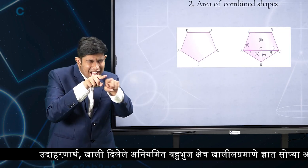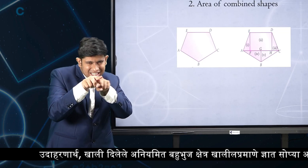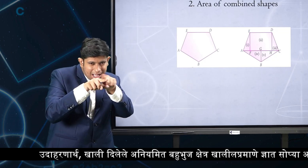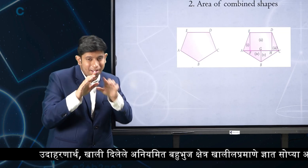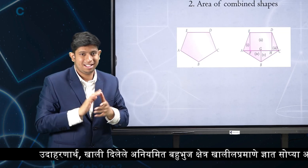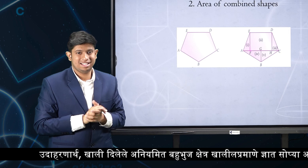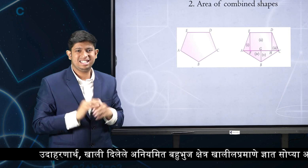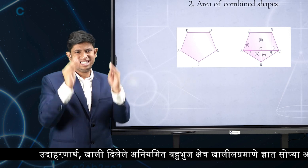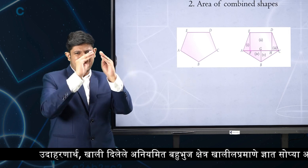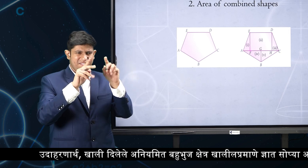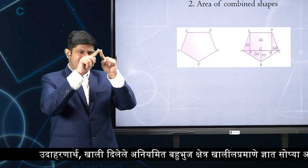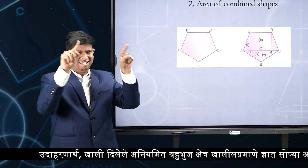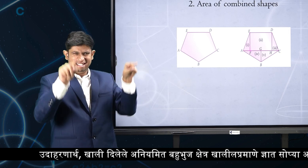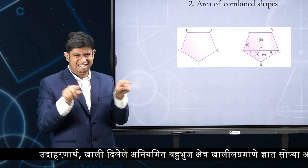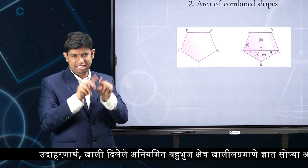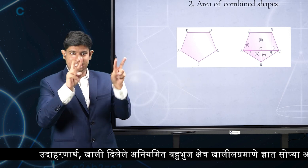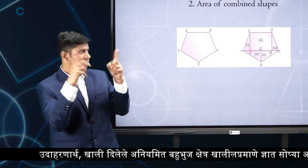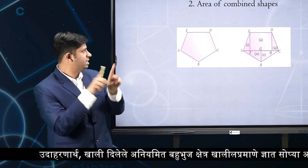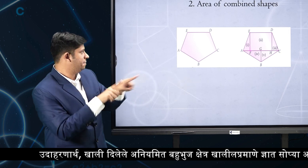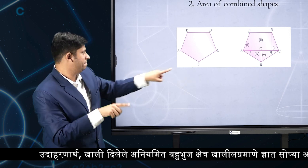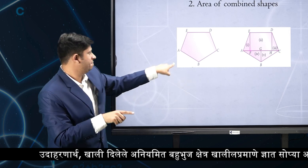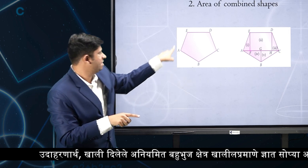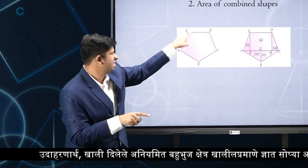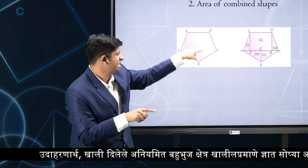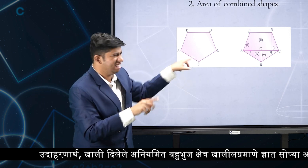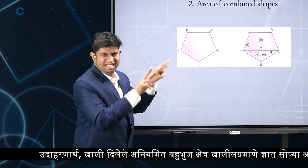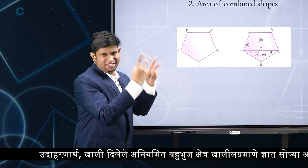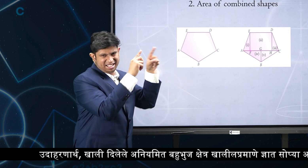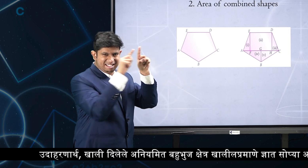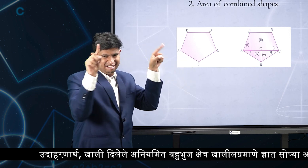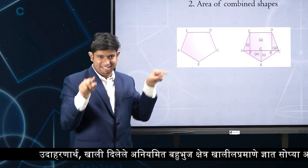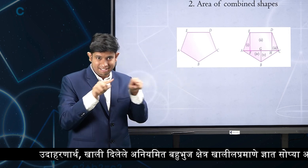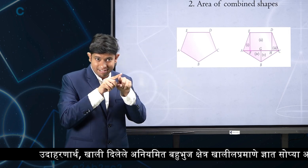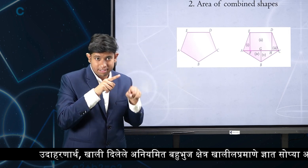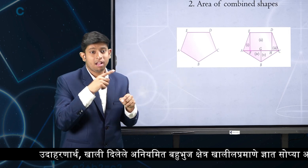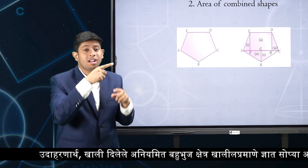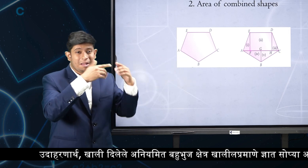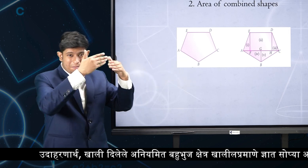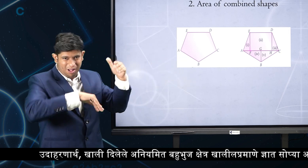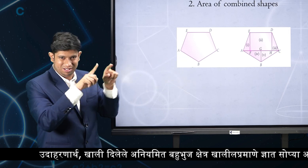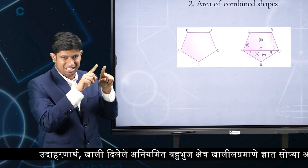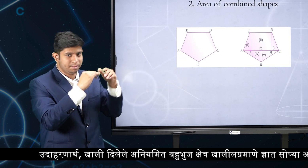उदाहरणार्थ, खाली दिलेले अनियमित बहुभुज क्षेत्र खालील प्रमाणे ज्ञात सोप्या आकारात